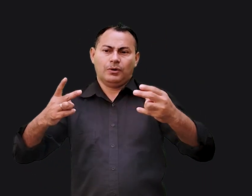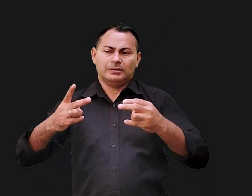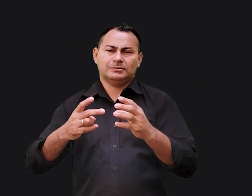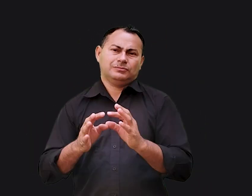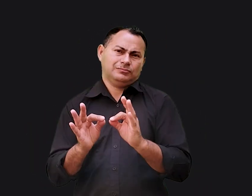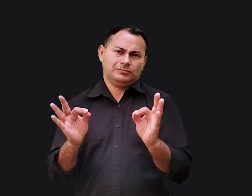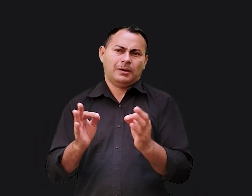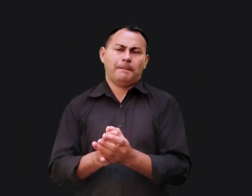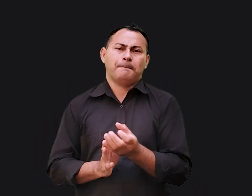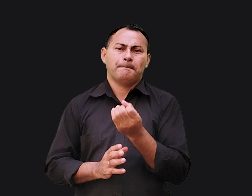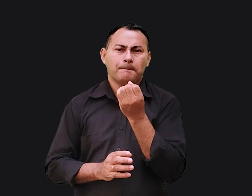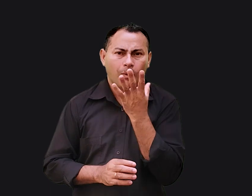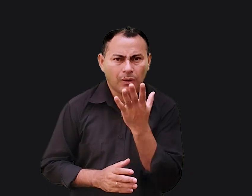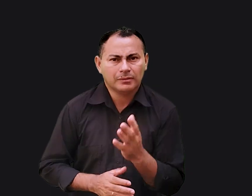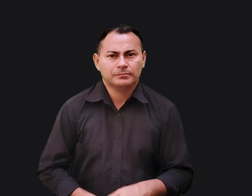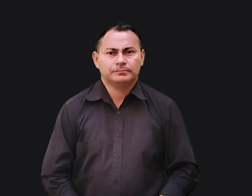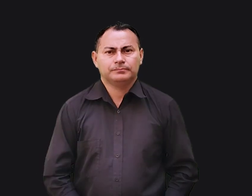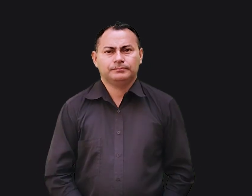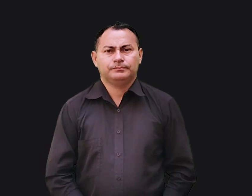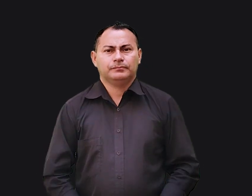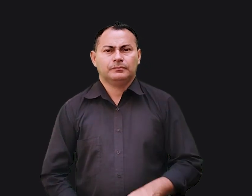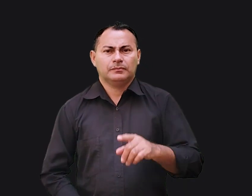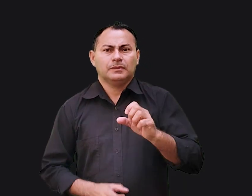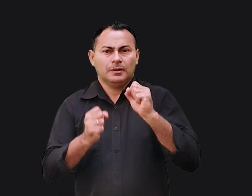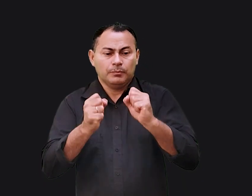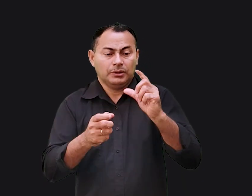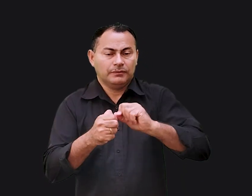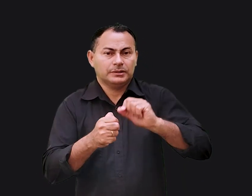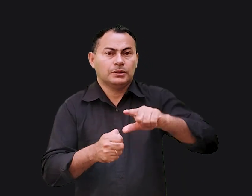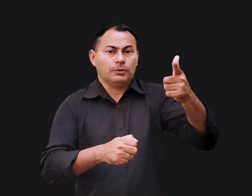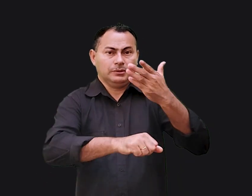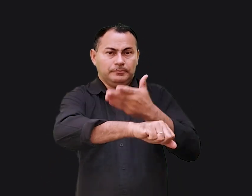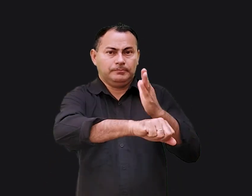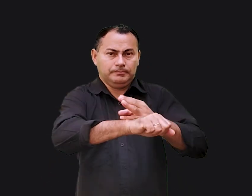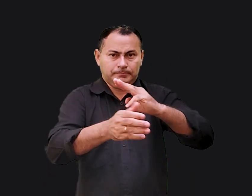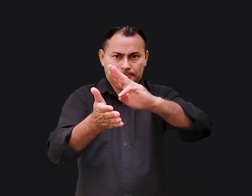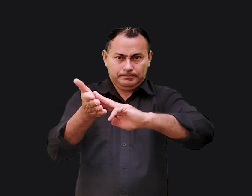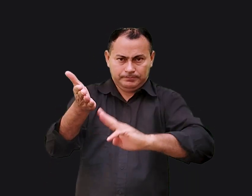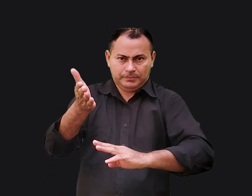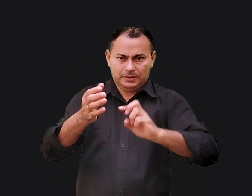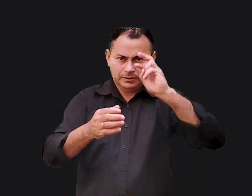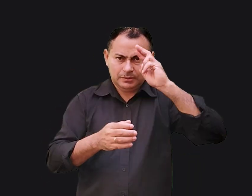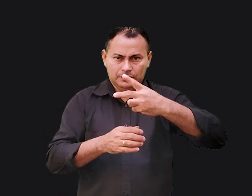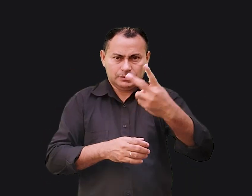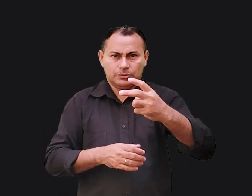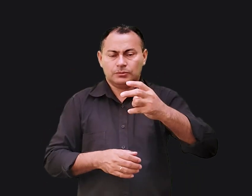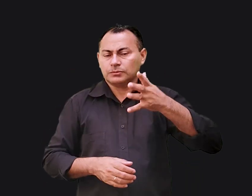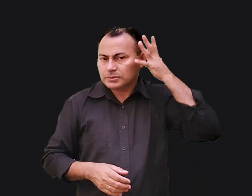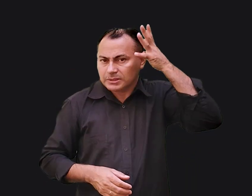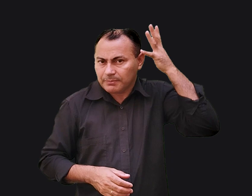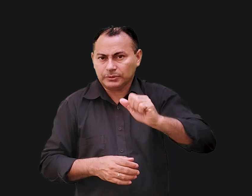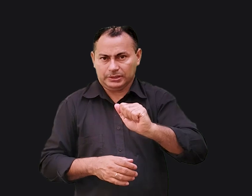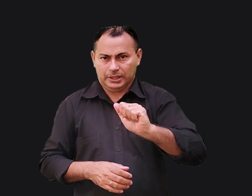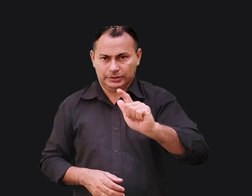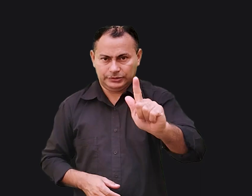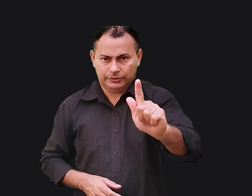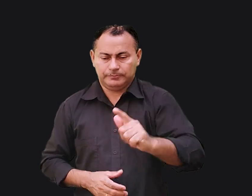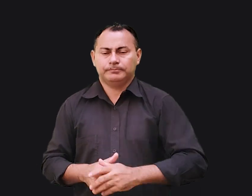coisa apenas boa. Podemos fazer outra aplicação da mensagem do segundo sermão de Ageu. Esse